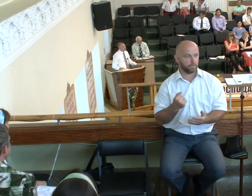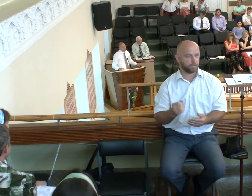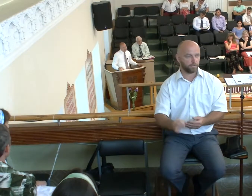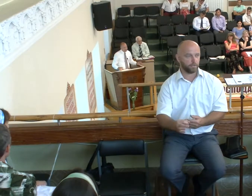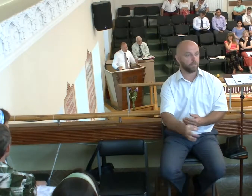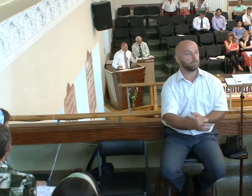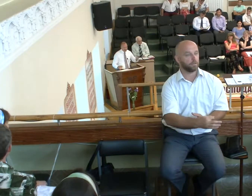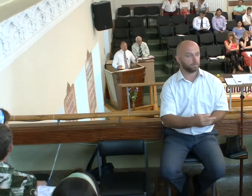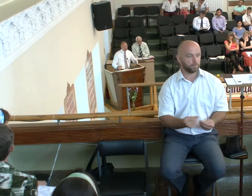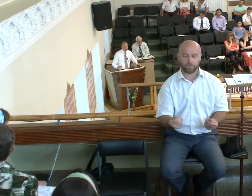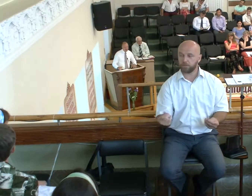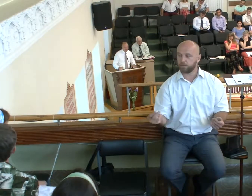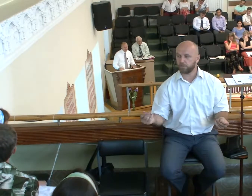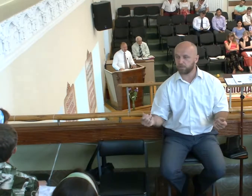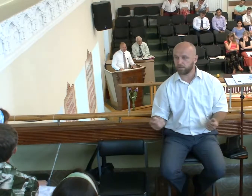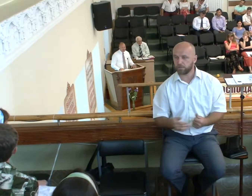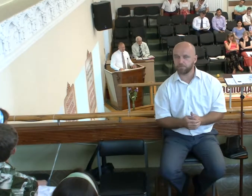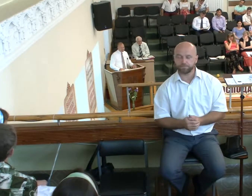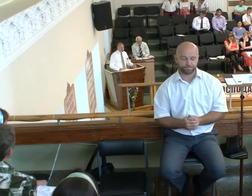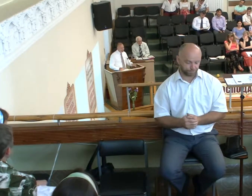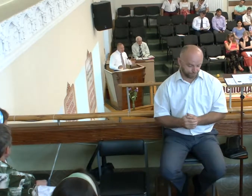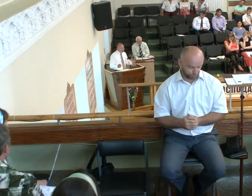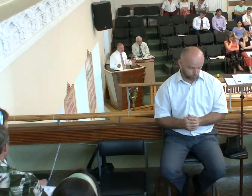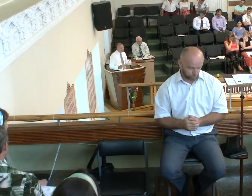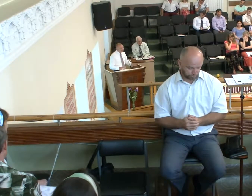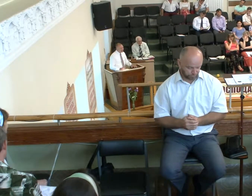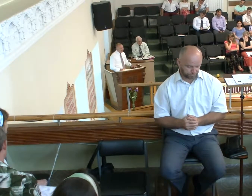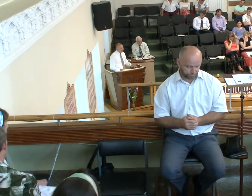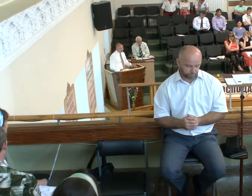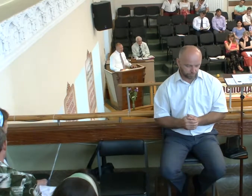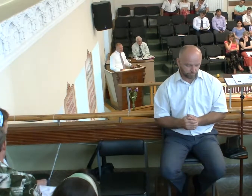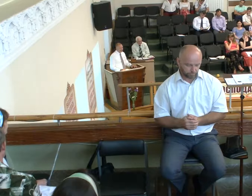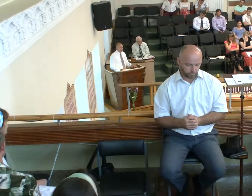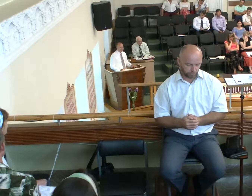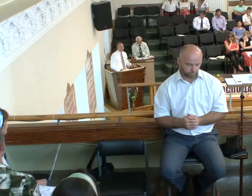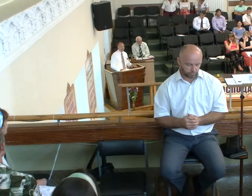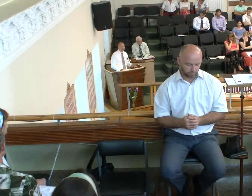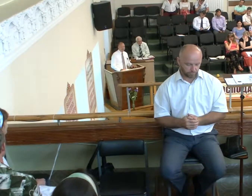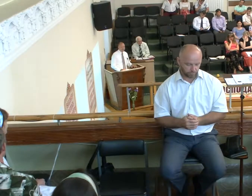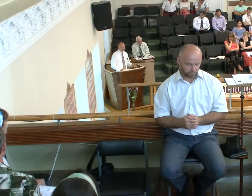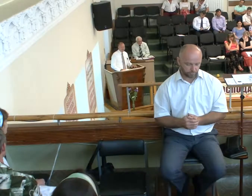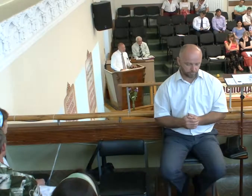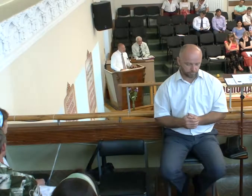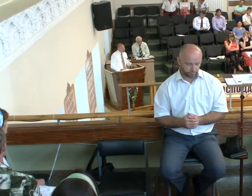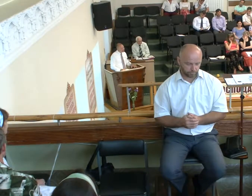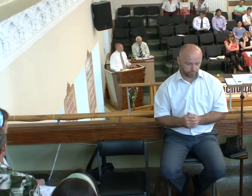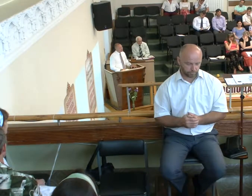Молодежь у нас в основном, у них зрение хорошее. Кто 200 гривен находил?